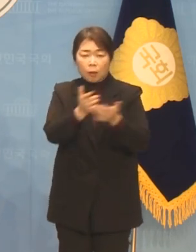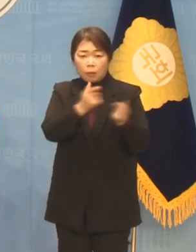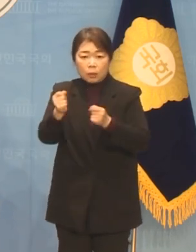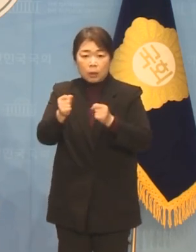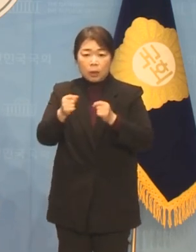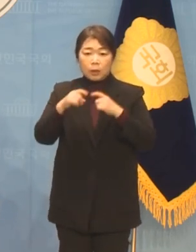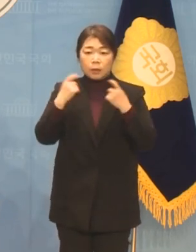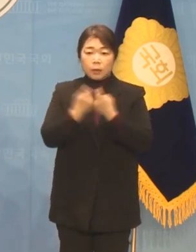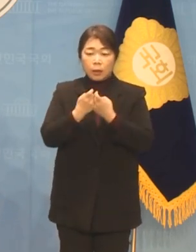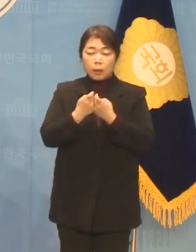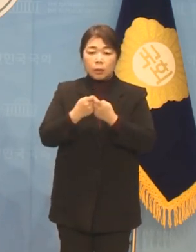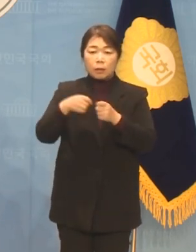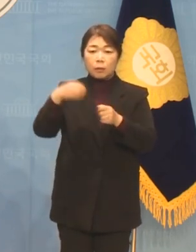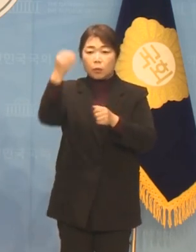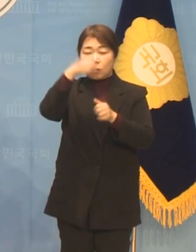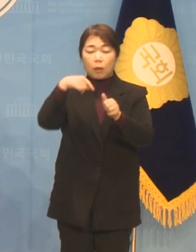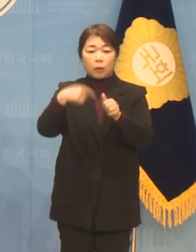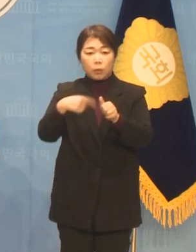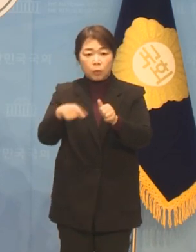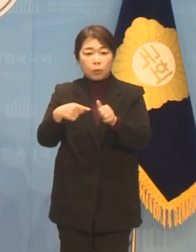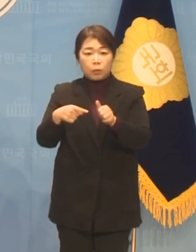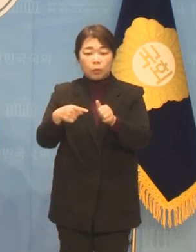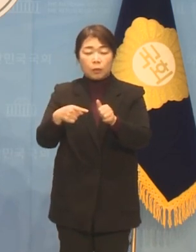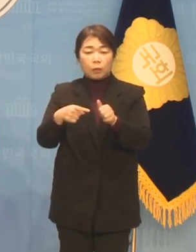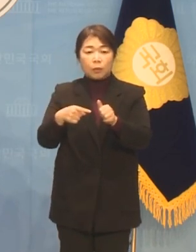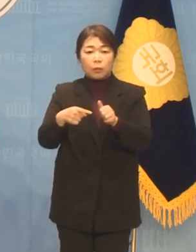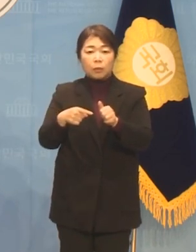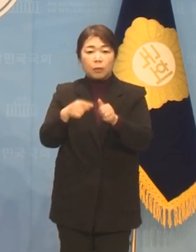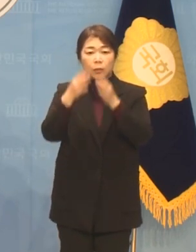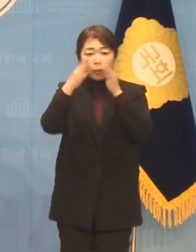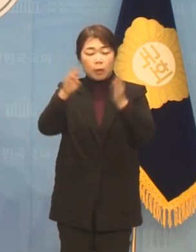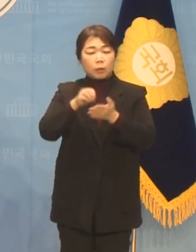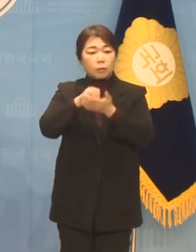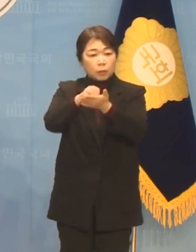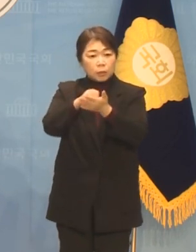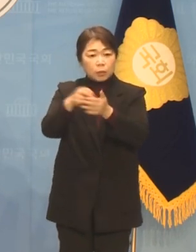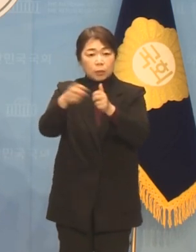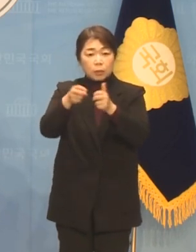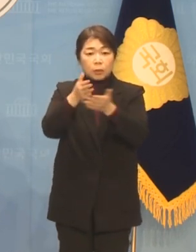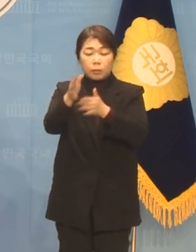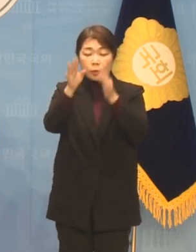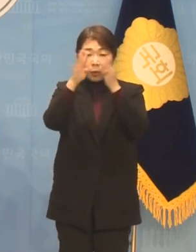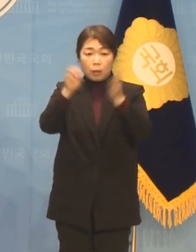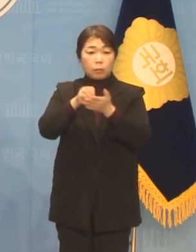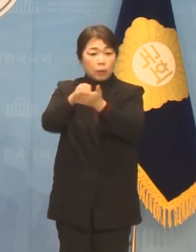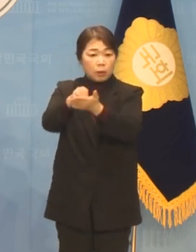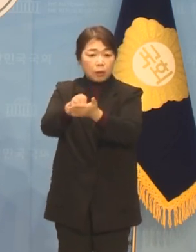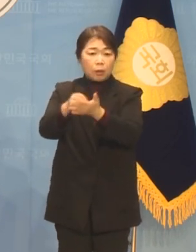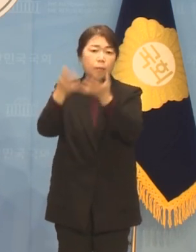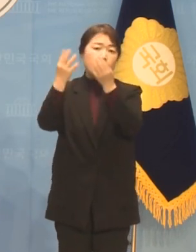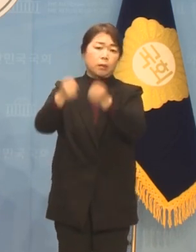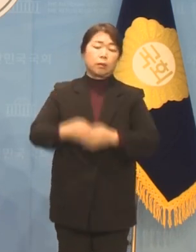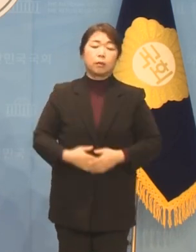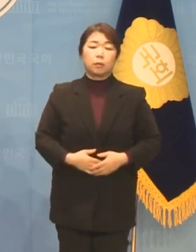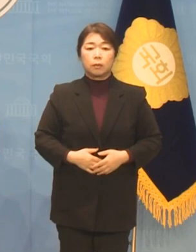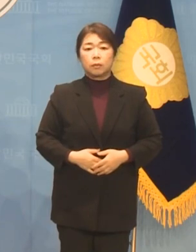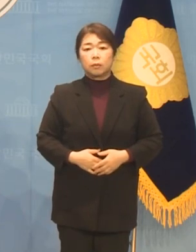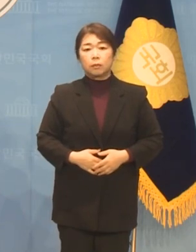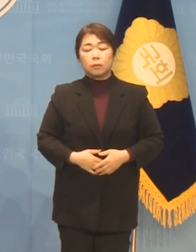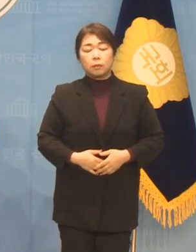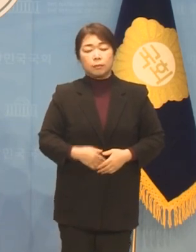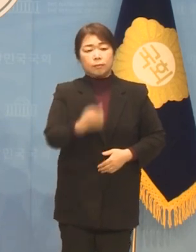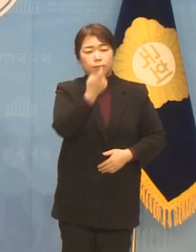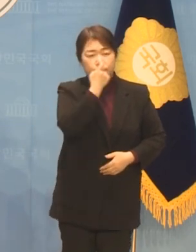있는 것입니까? 사실 교육과정의 다양성이나 창의성까지 따질 필요도 없습니다.